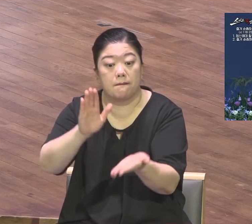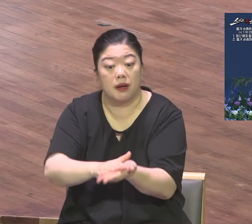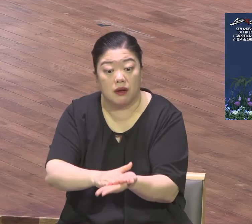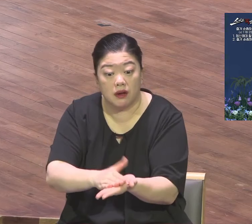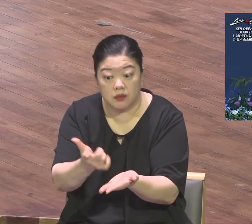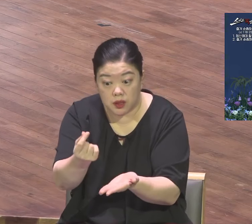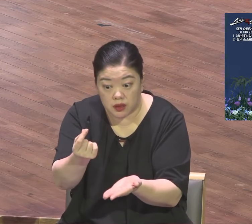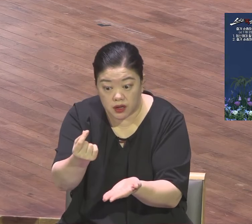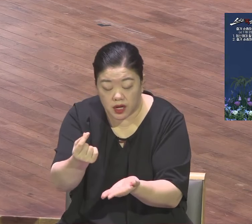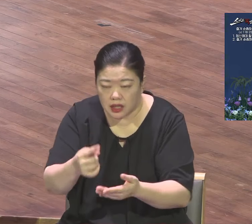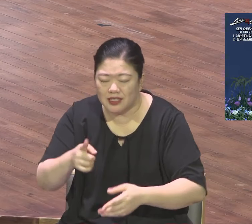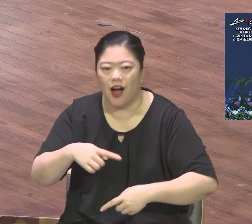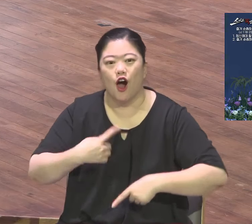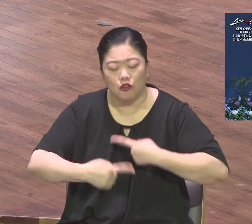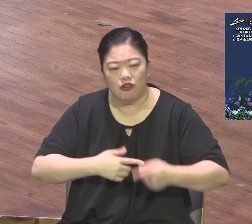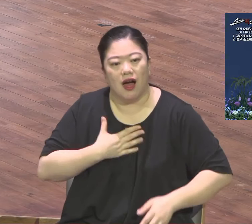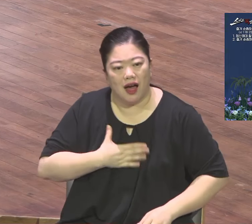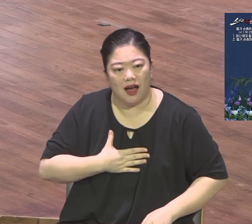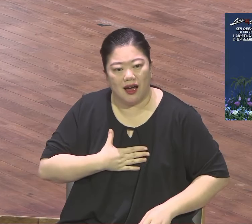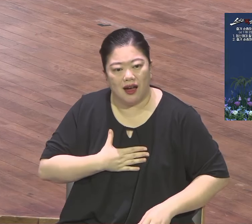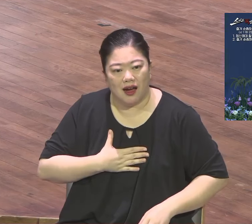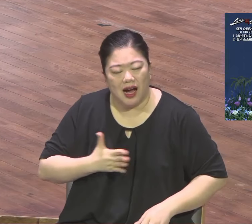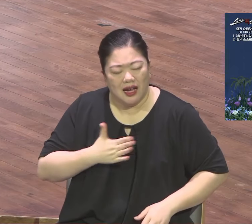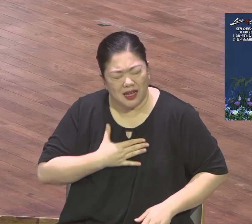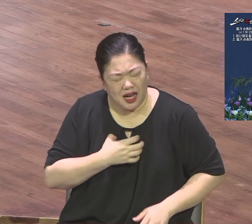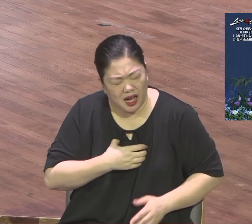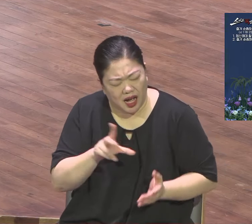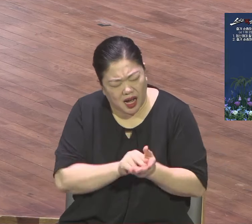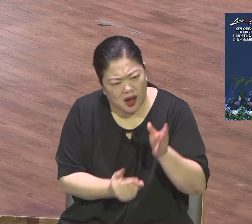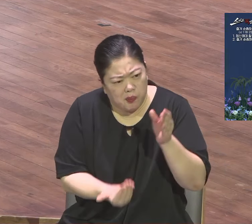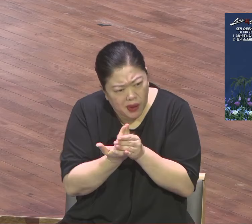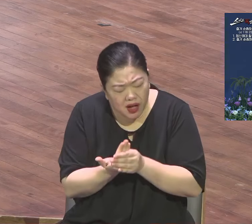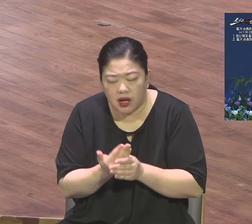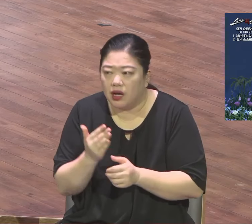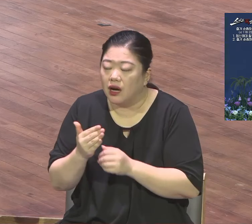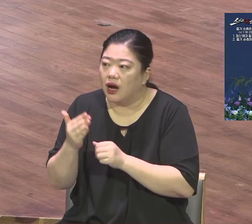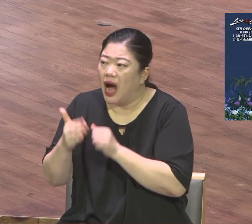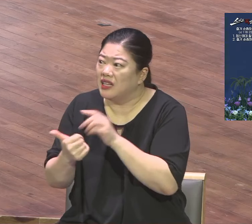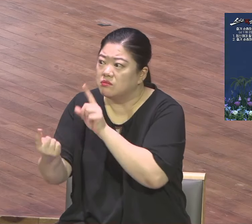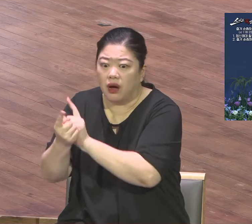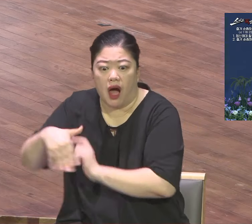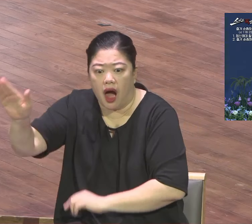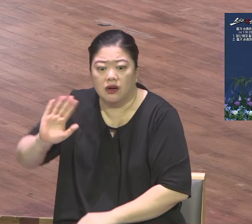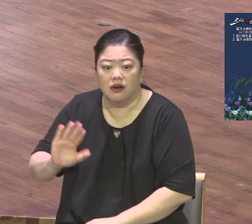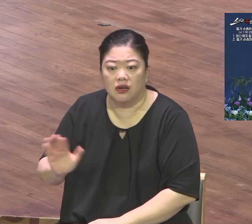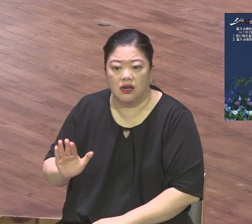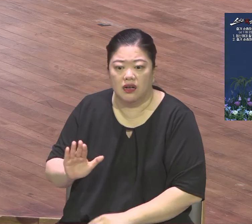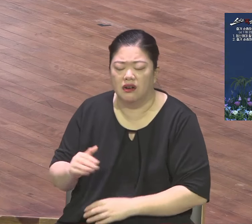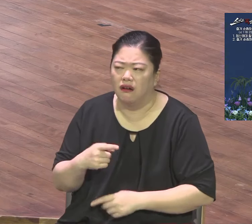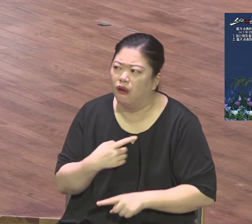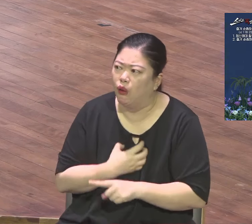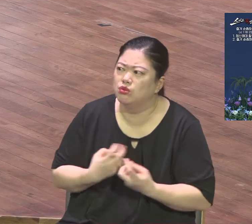예수 그리스도의 십자가 앞에 나올 때 예수 그리스도의 보혈 앞에 다 내려놓으면